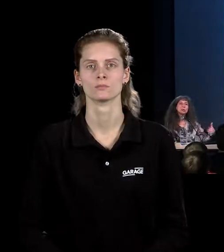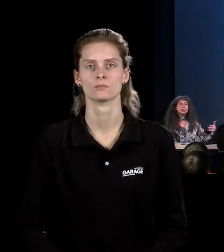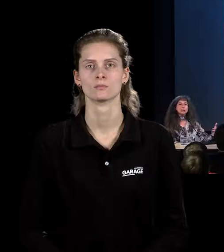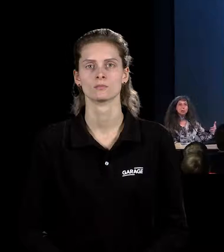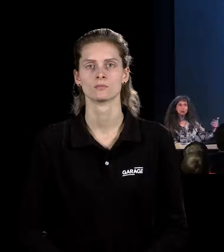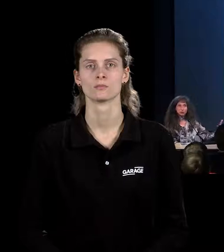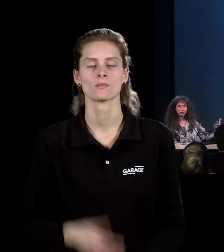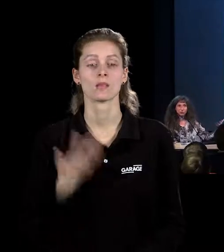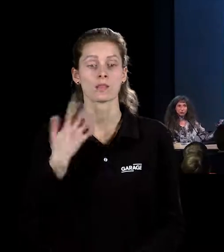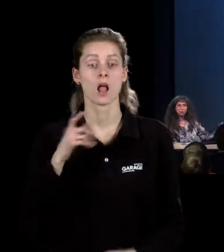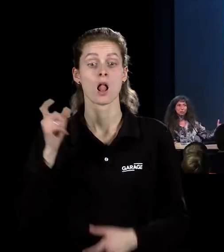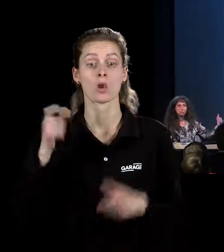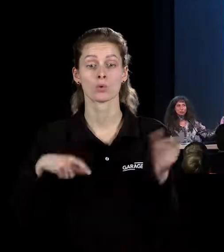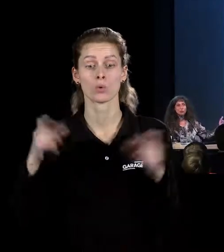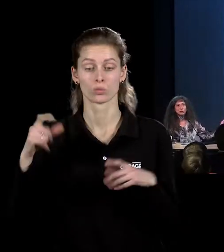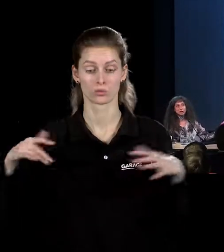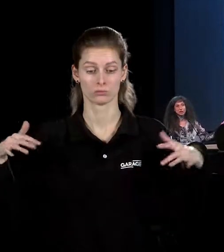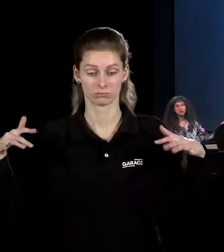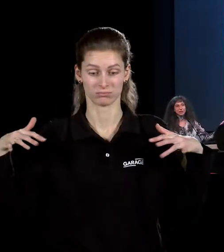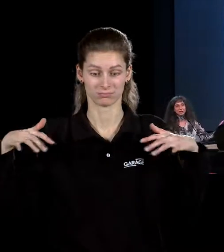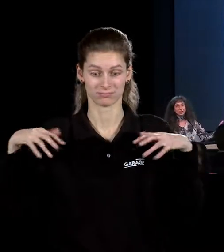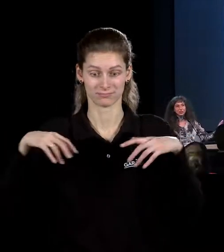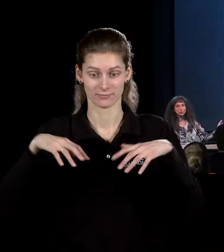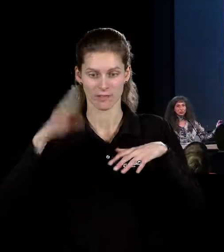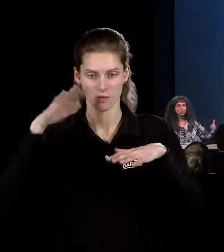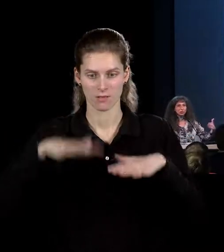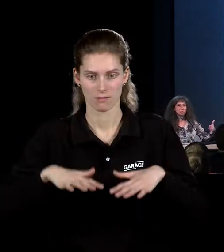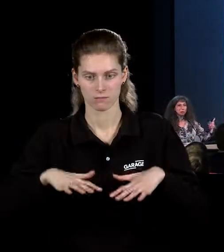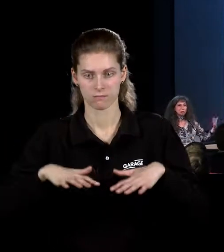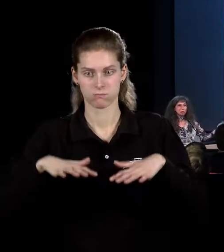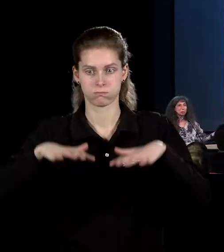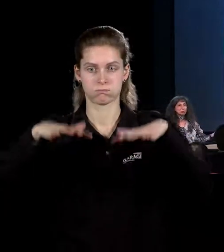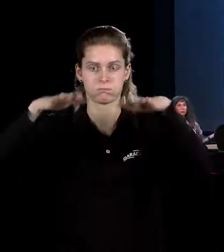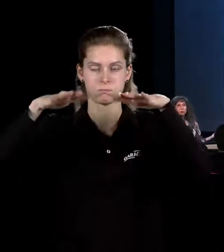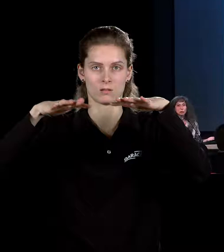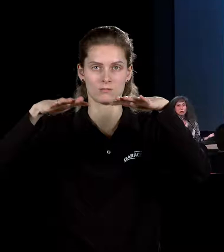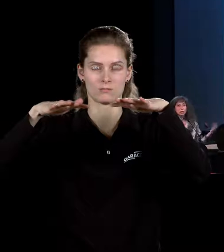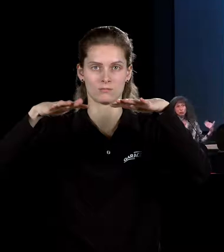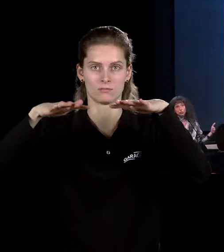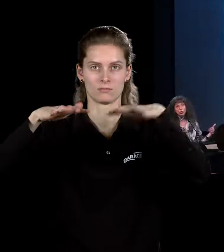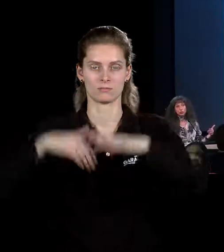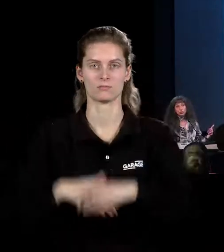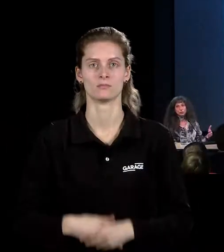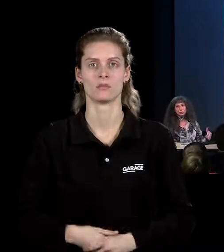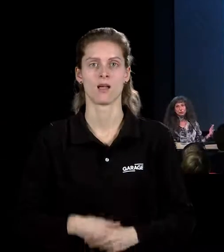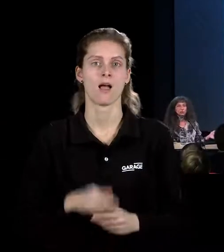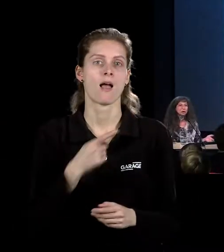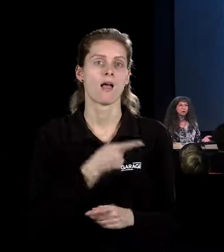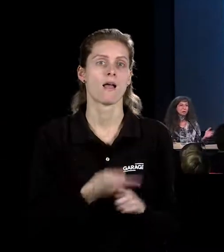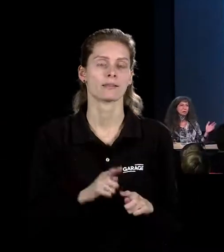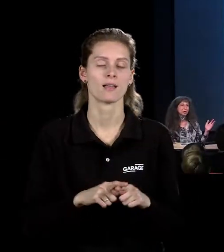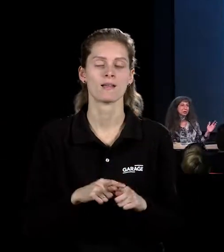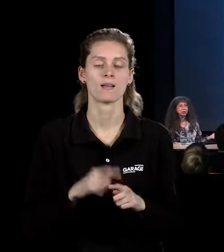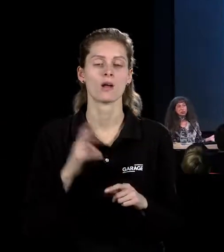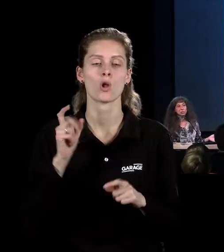Когда куча людей входит в этот пруд, уровень воды поднимается. Это был такой вот совершенно использован уже не художников, а